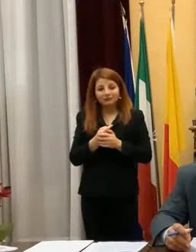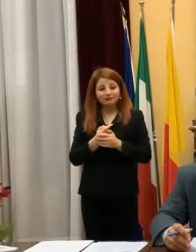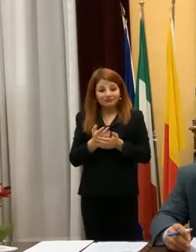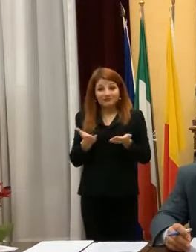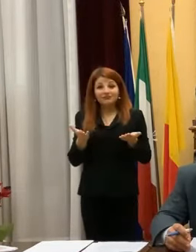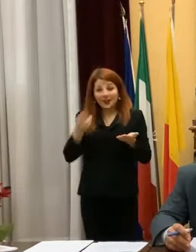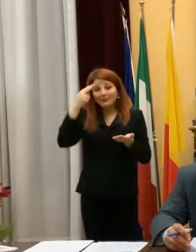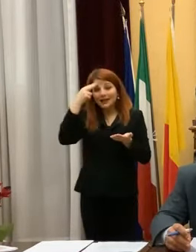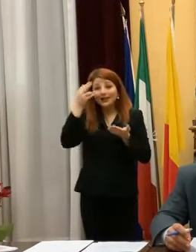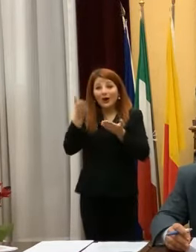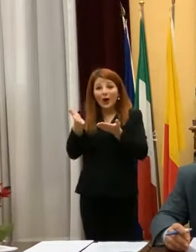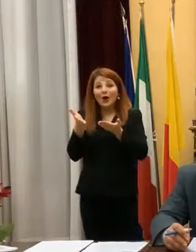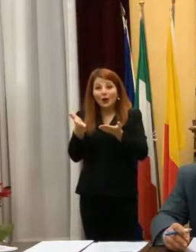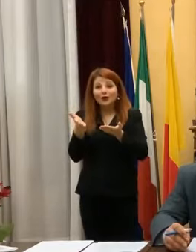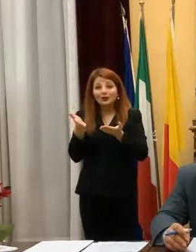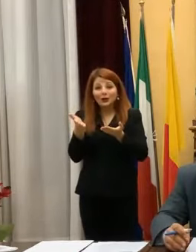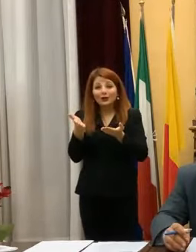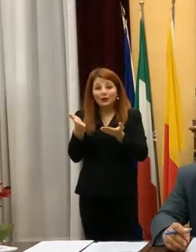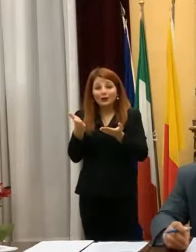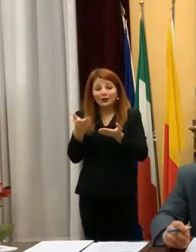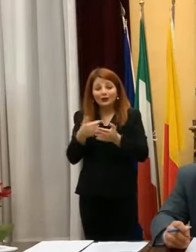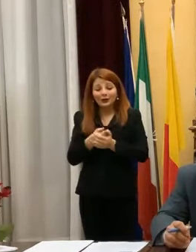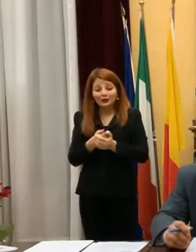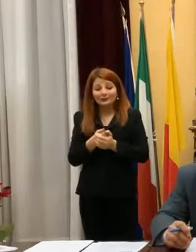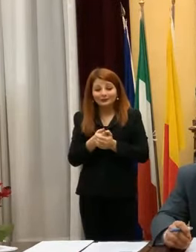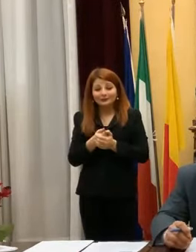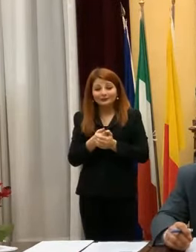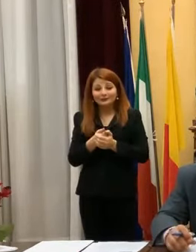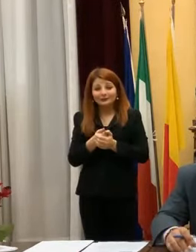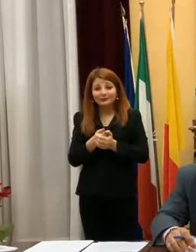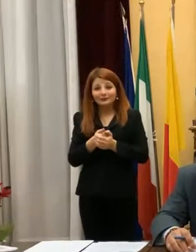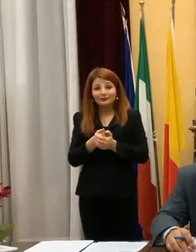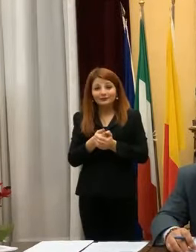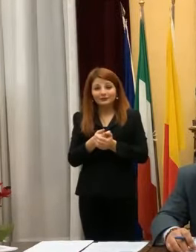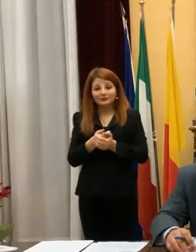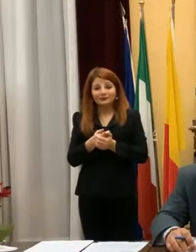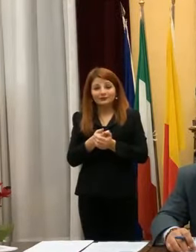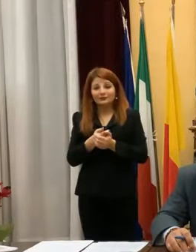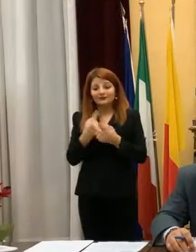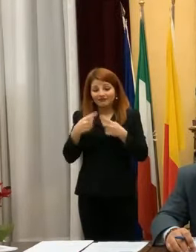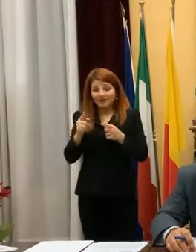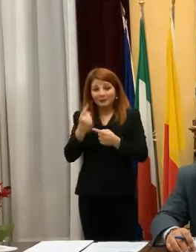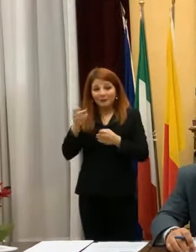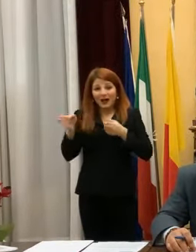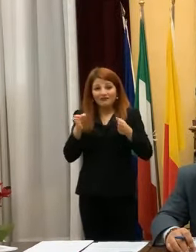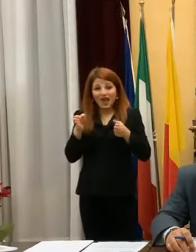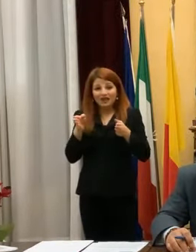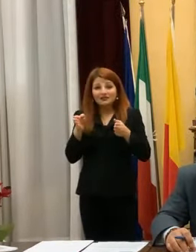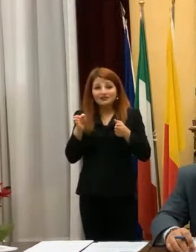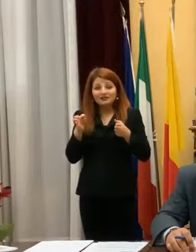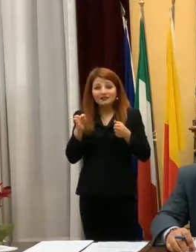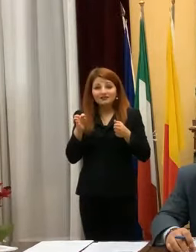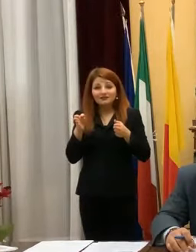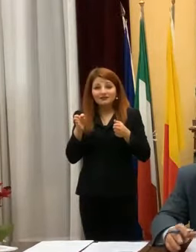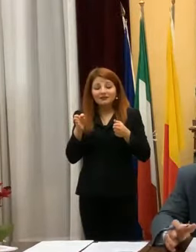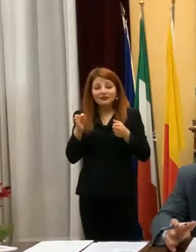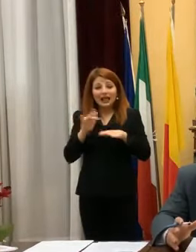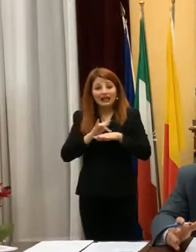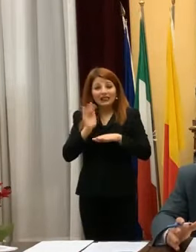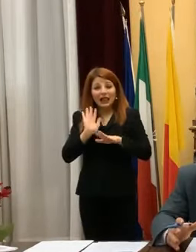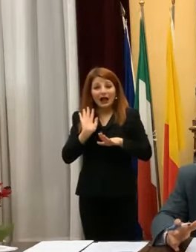Sì, me lo ricordo bene. Comunque, quella era la fase iniziale, pure abbastanza